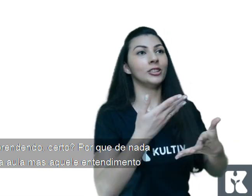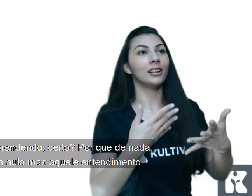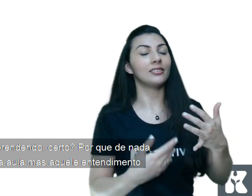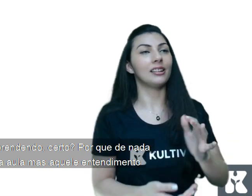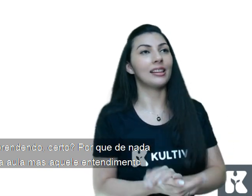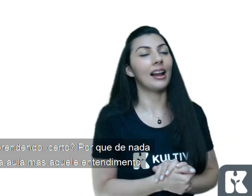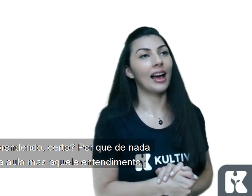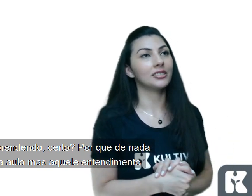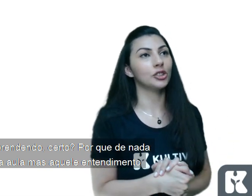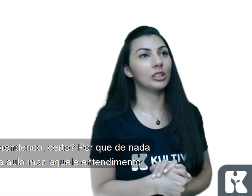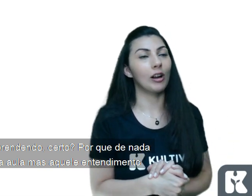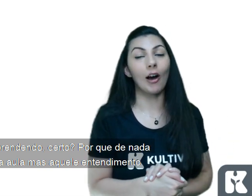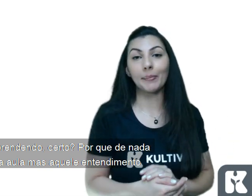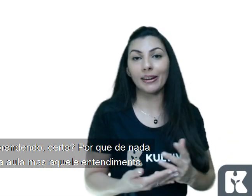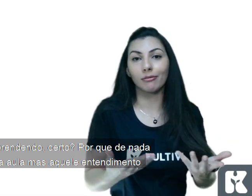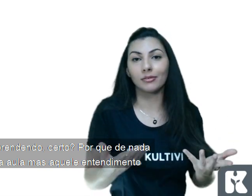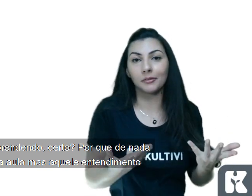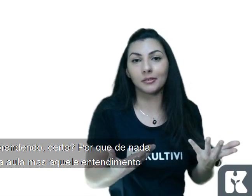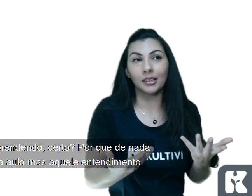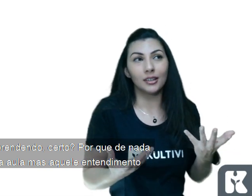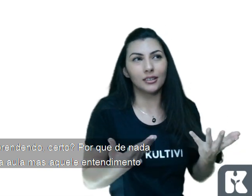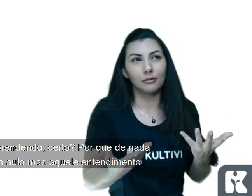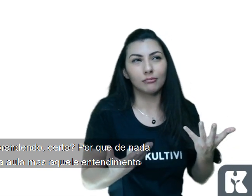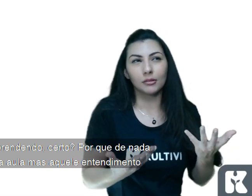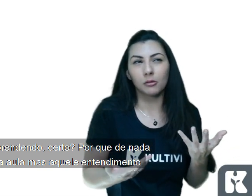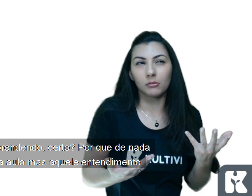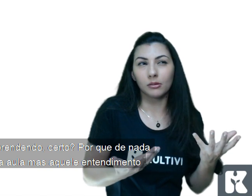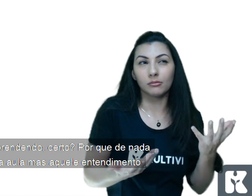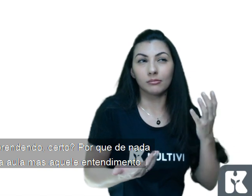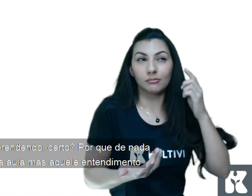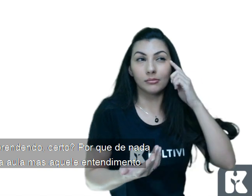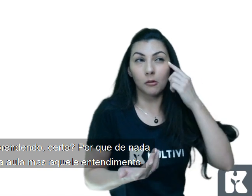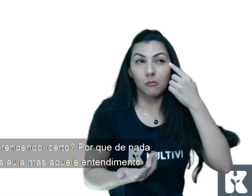nada adianta ele estar lá assistindo a aula, mas